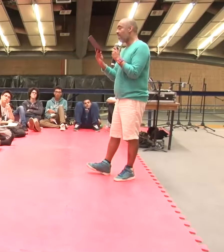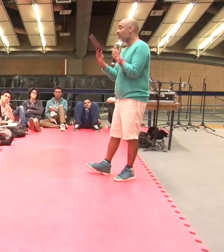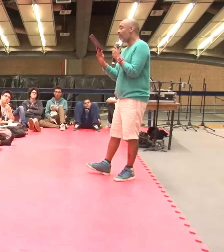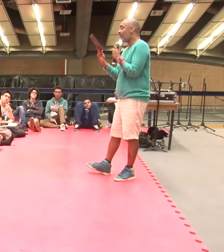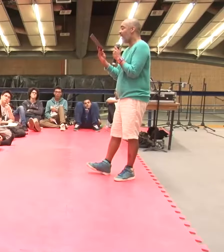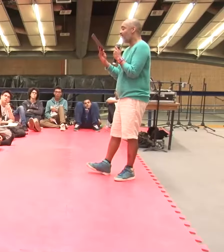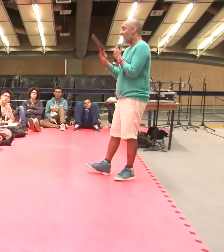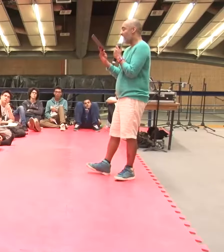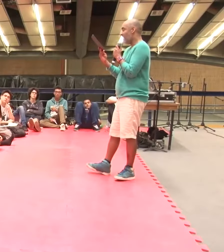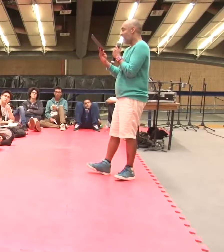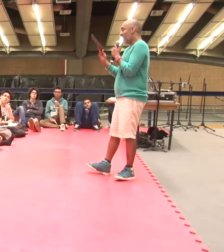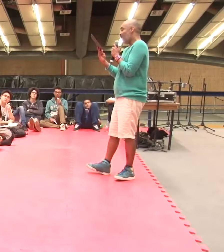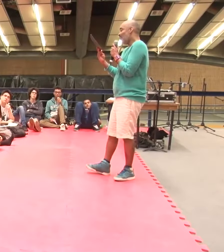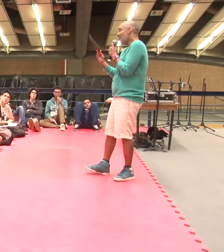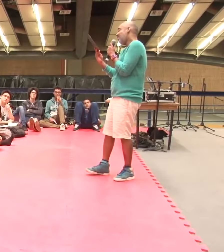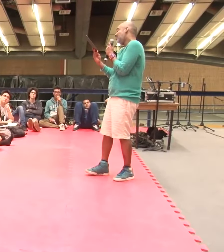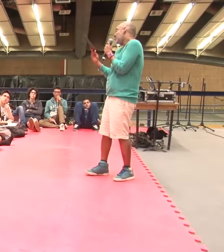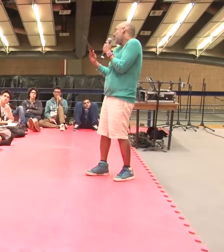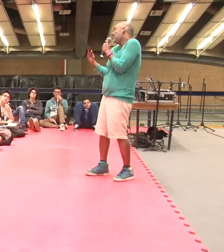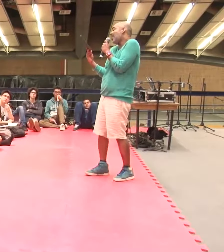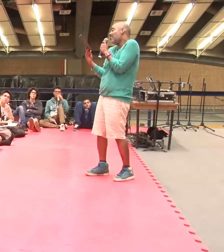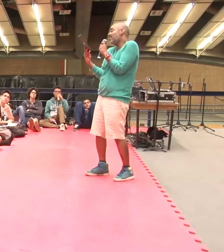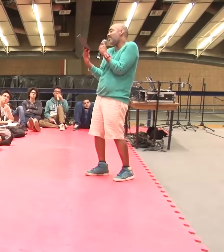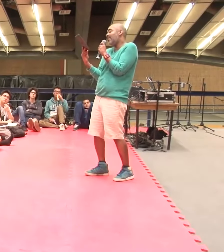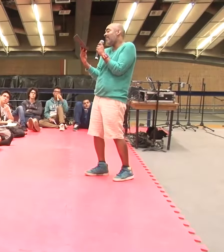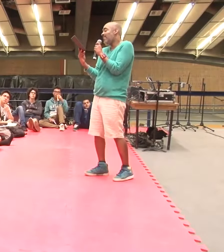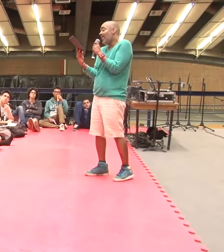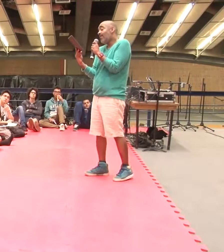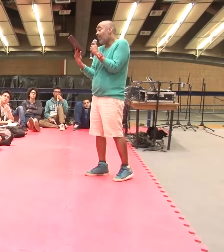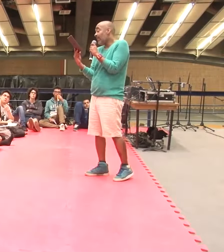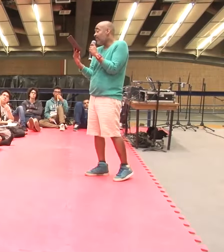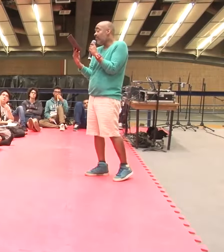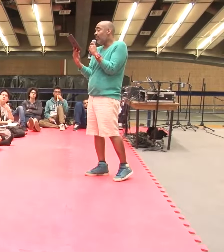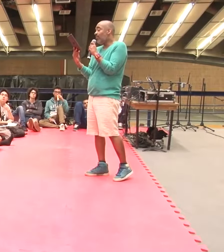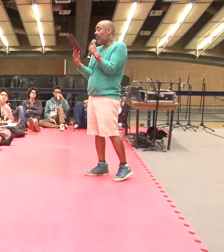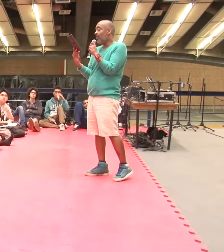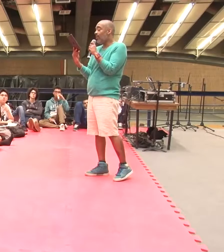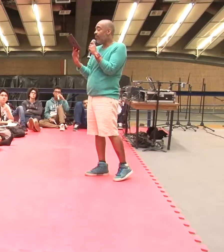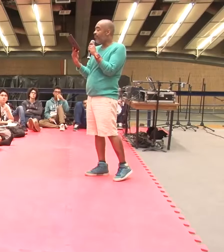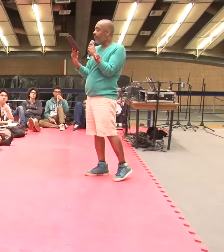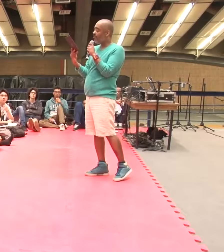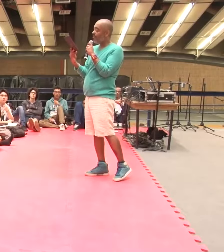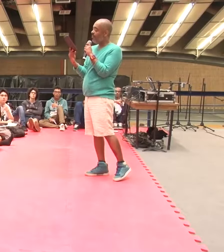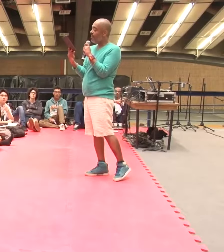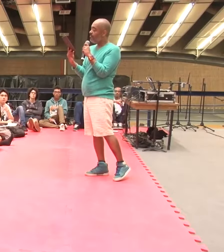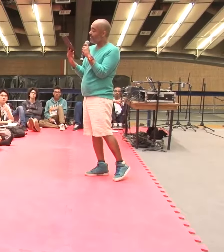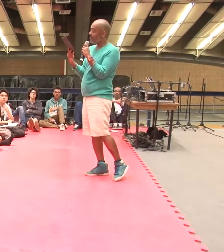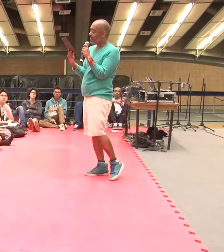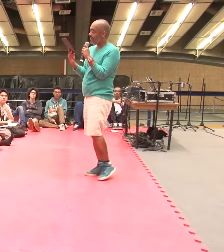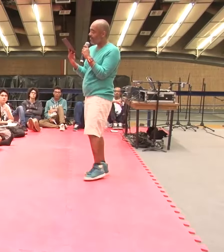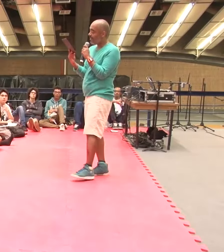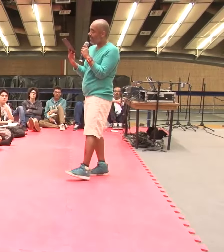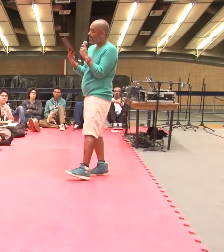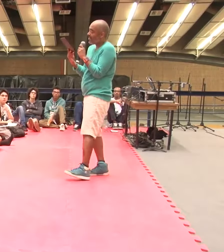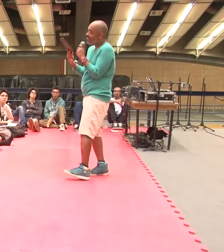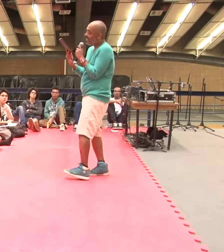corpo se atufava como um ninho de veludo carmesim, bordado de ouro, fofo,